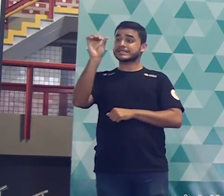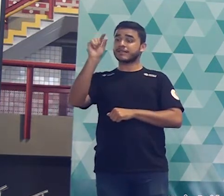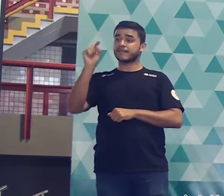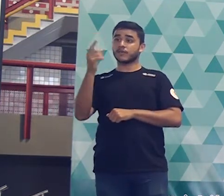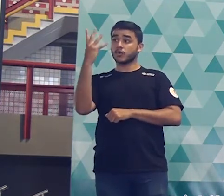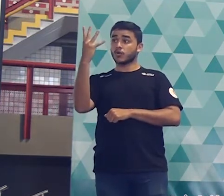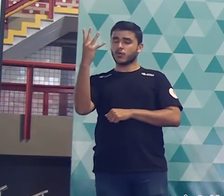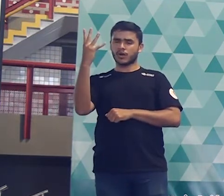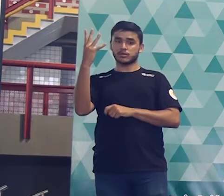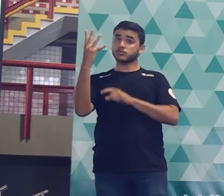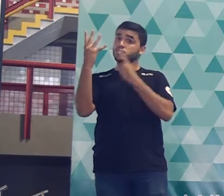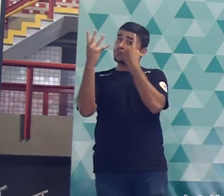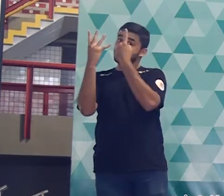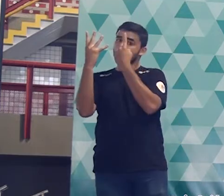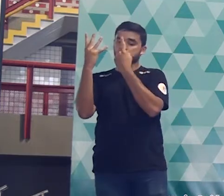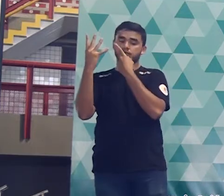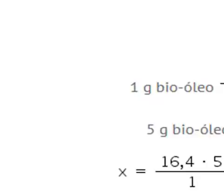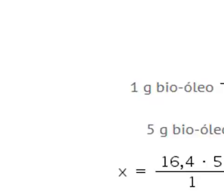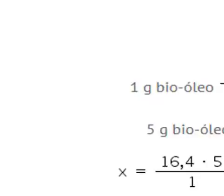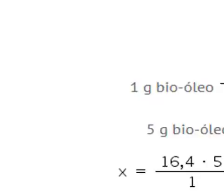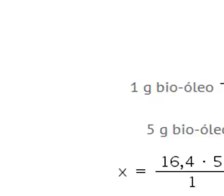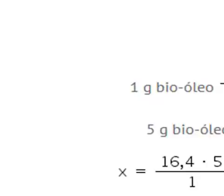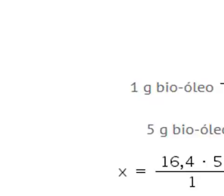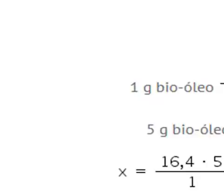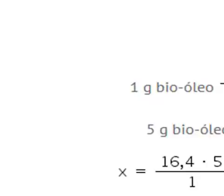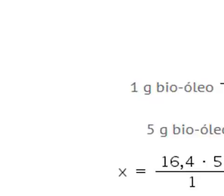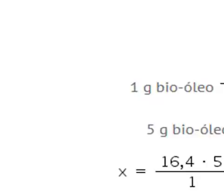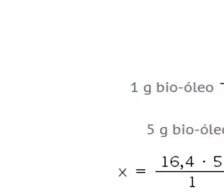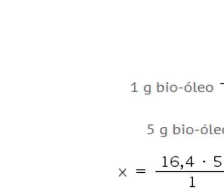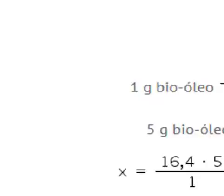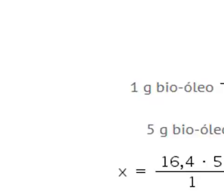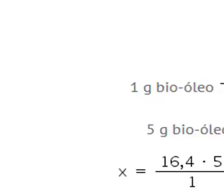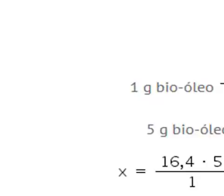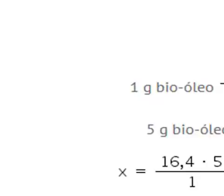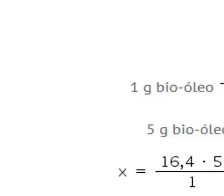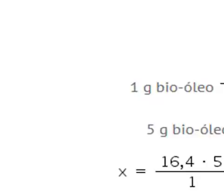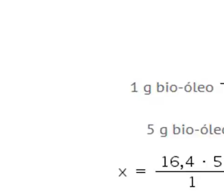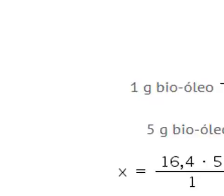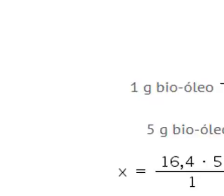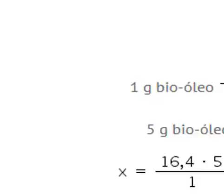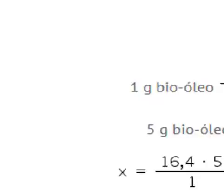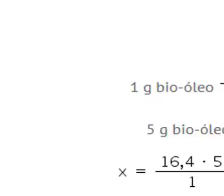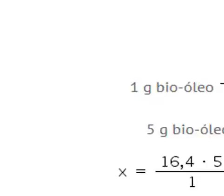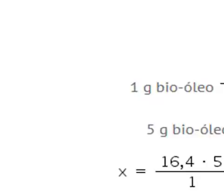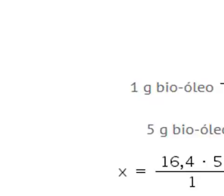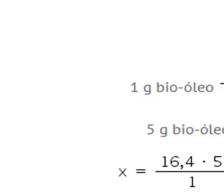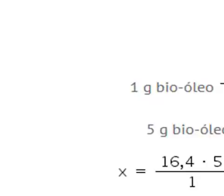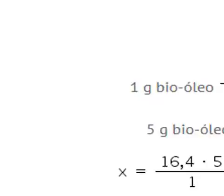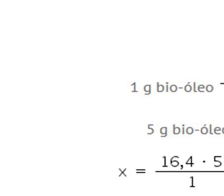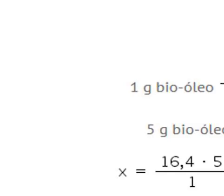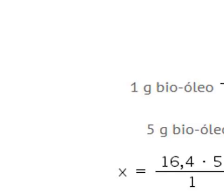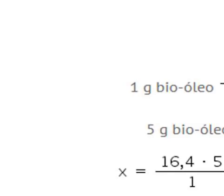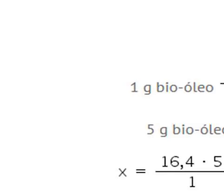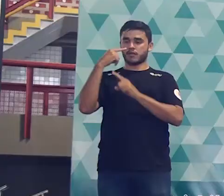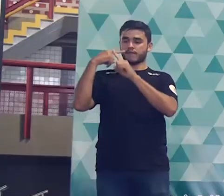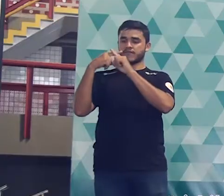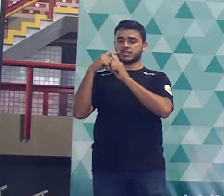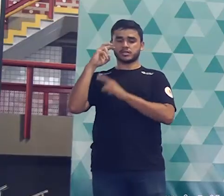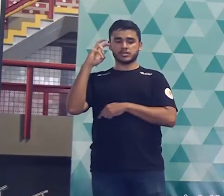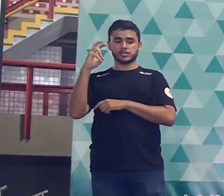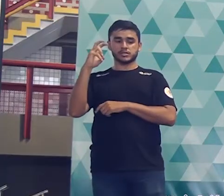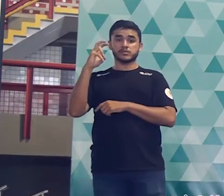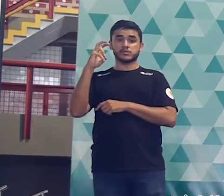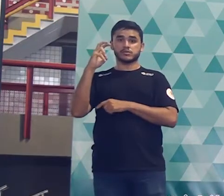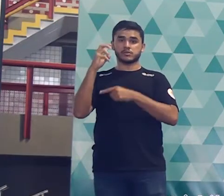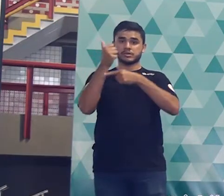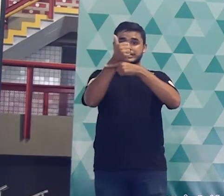bem fácil. Olha com a regrinha de 3 que a gente faz. 1 grama do bioóleo produz 16,4. 5 gramas do